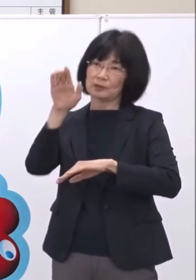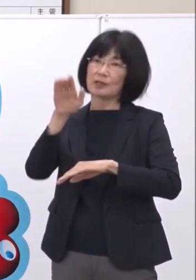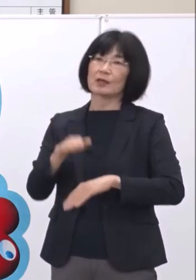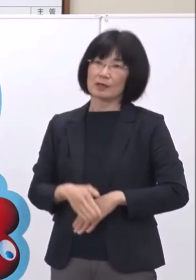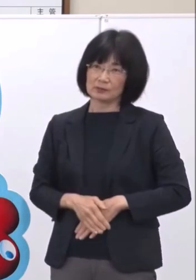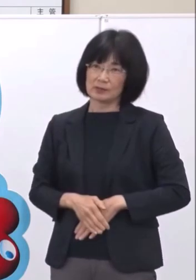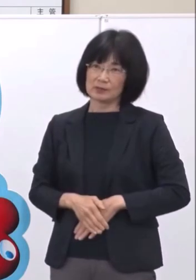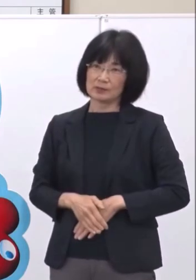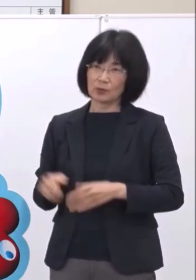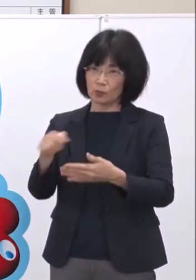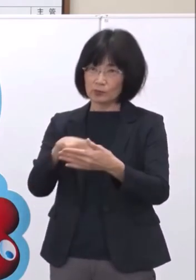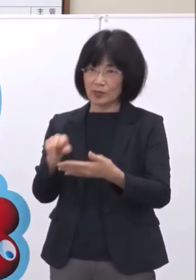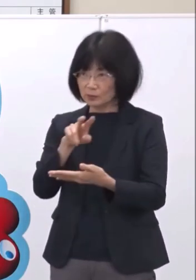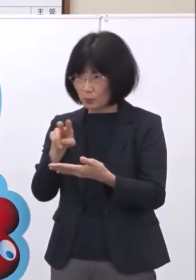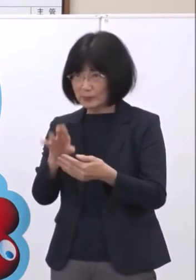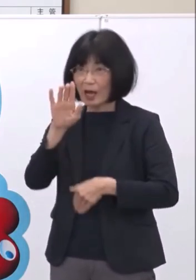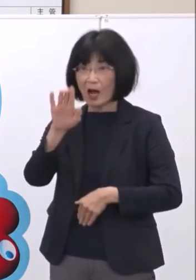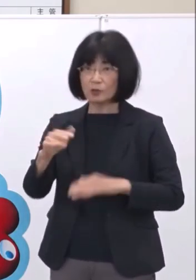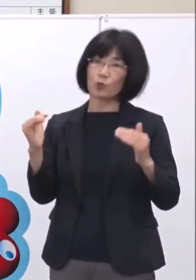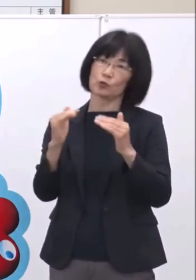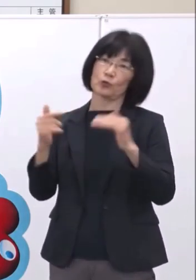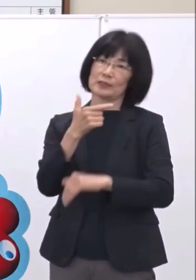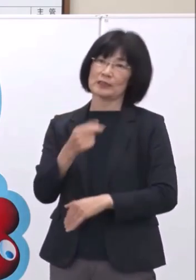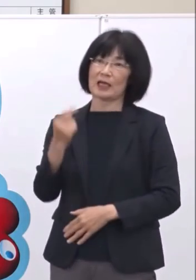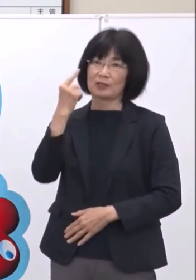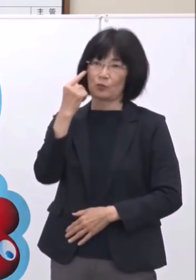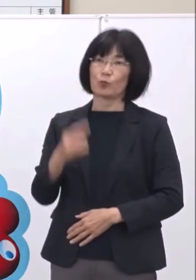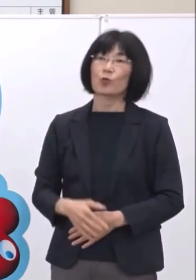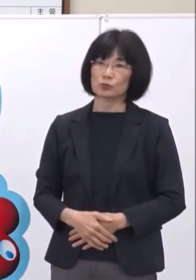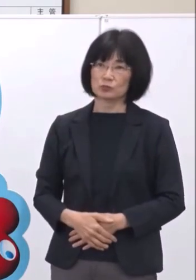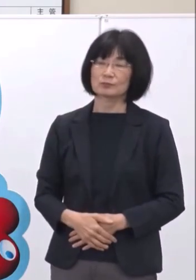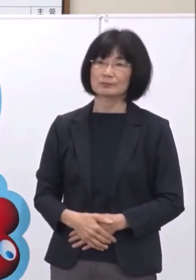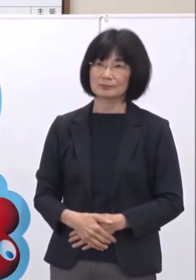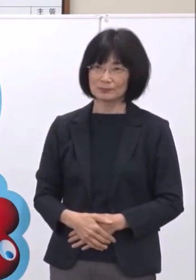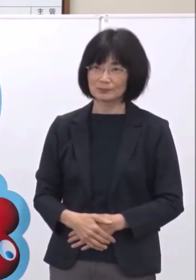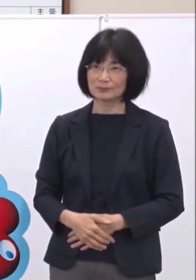これ見てからちょっと協議をしていきたいと思います。 わかりました。 はい。